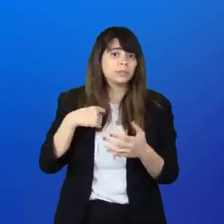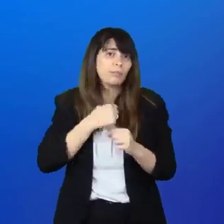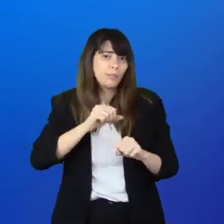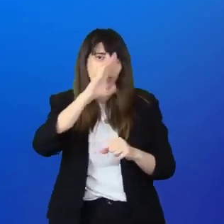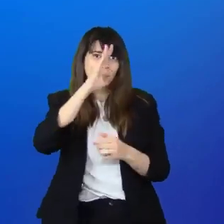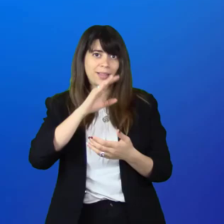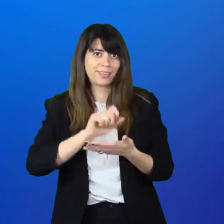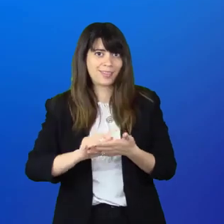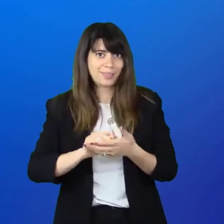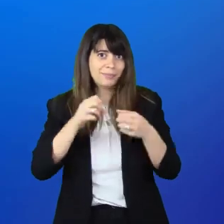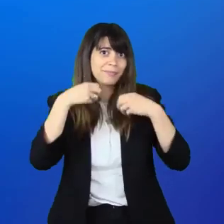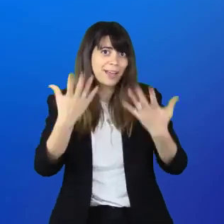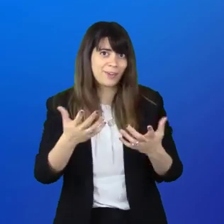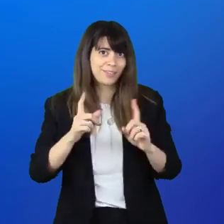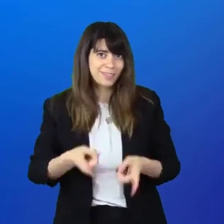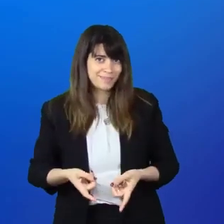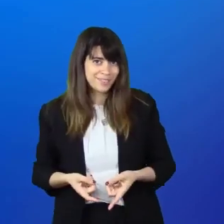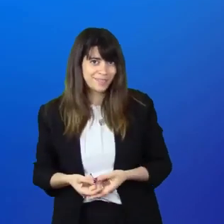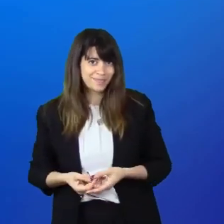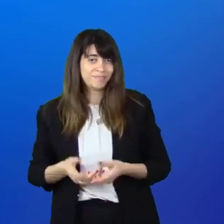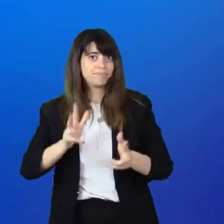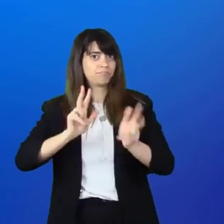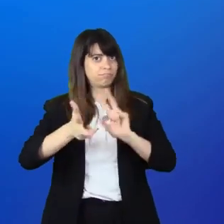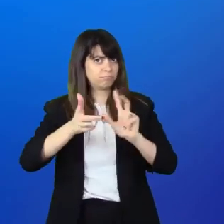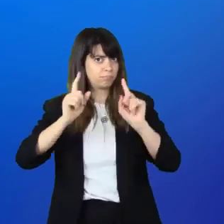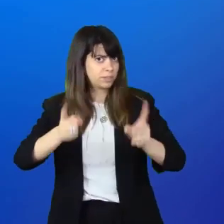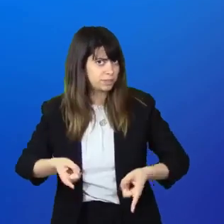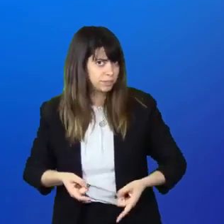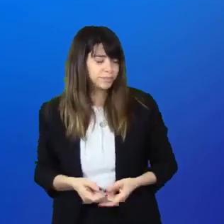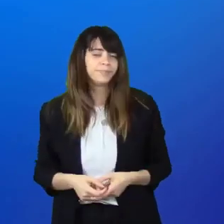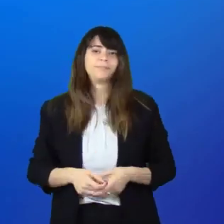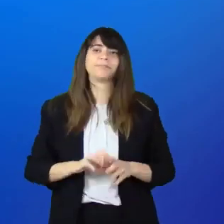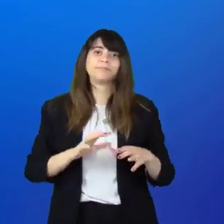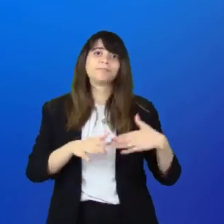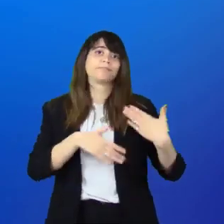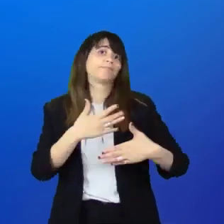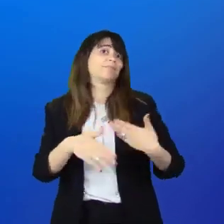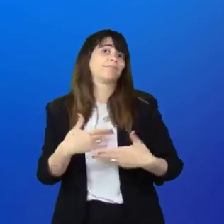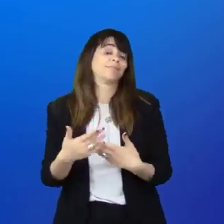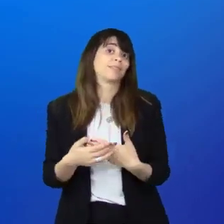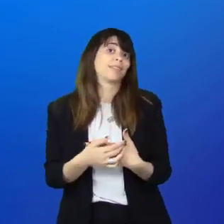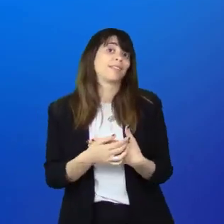y gracias a esta manera de enseñarnos fue que pude aprender mejor el español, siempre con lengua de señas.